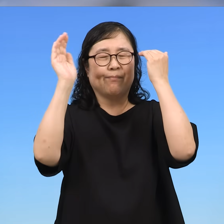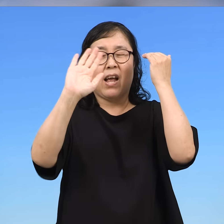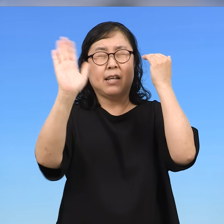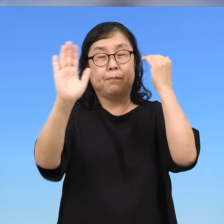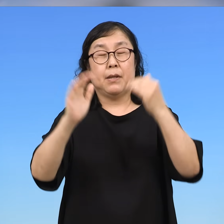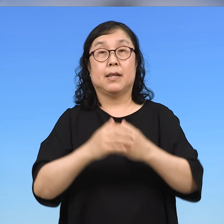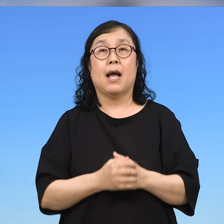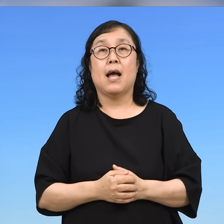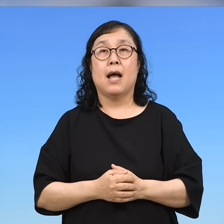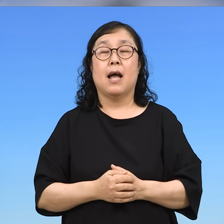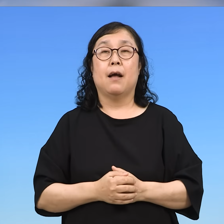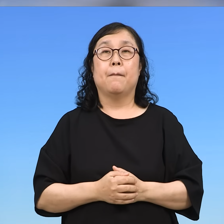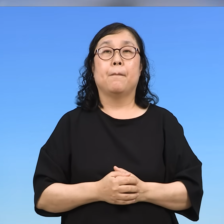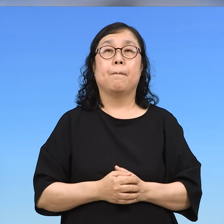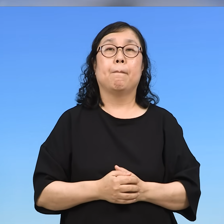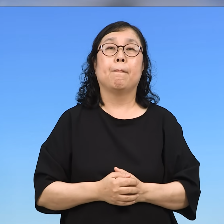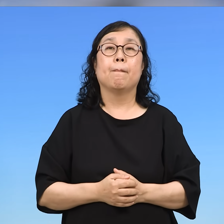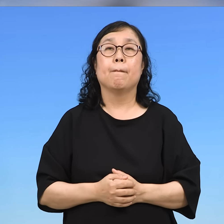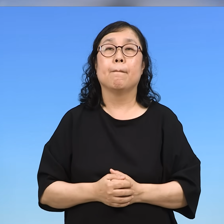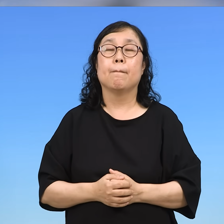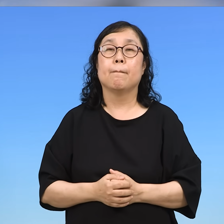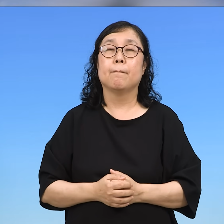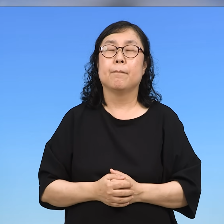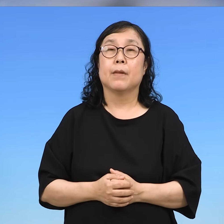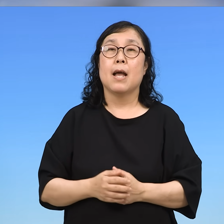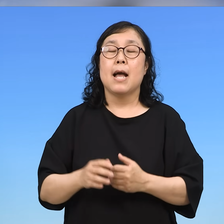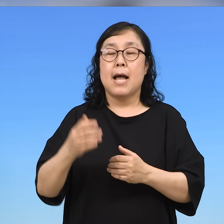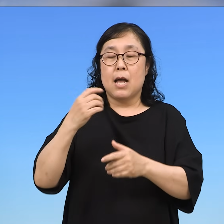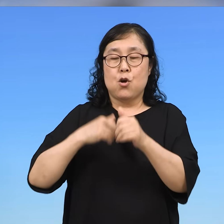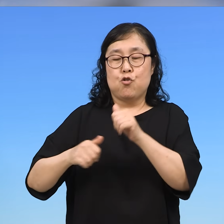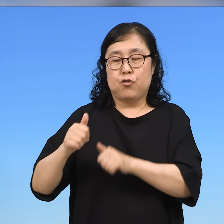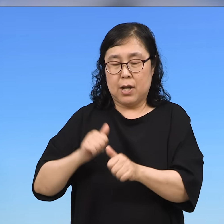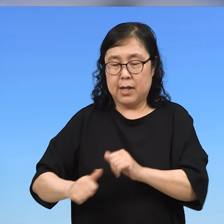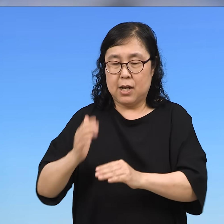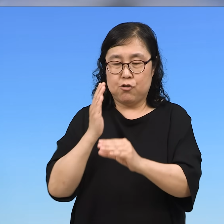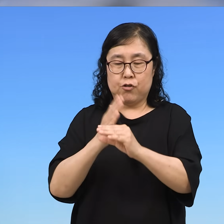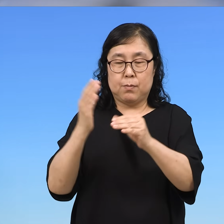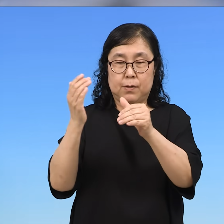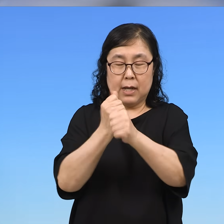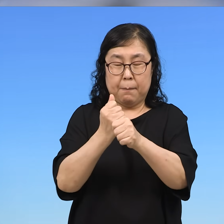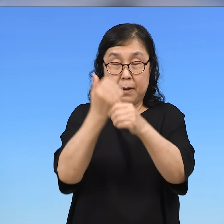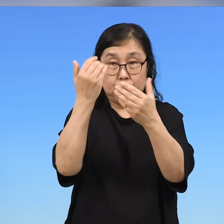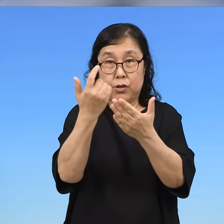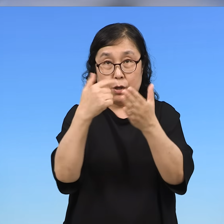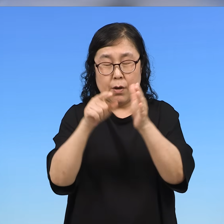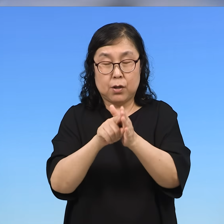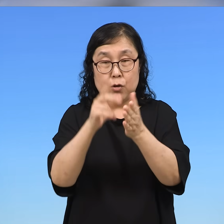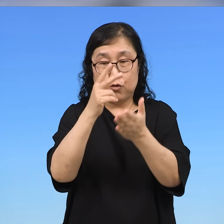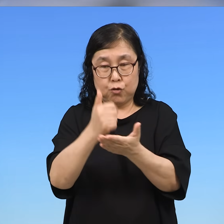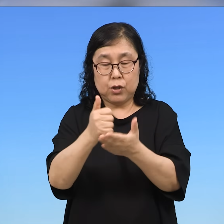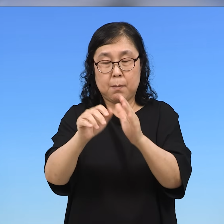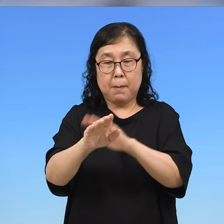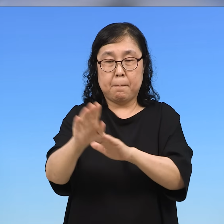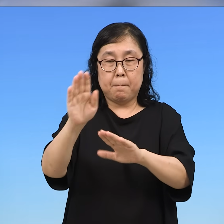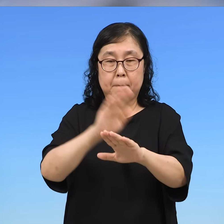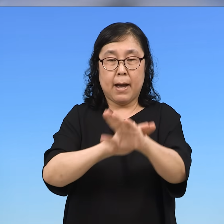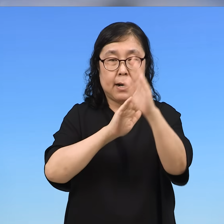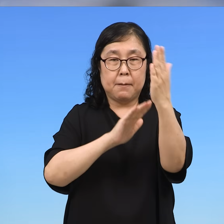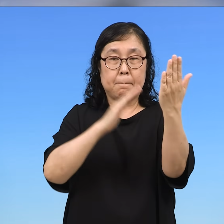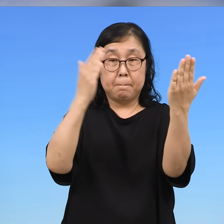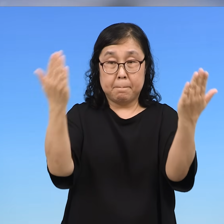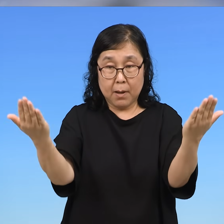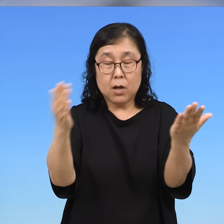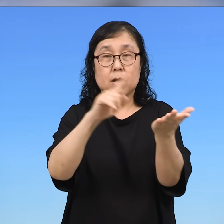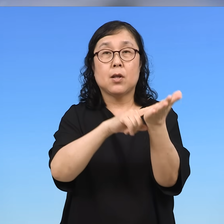다음 세대에 그 중심을 잡아주는 일을 해야 되는 가장 중요한 게 뭐예요? 주님께서 팔을